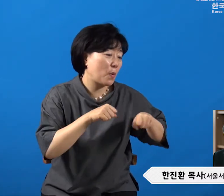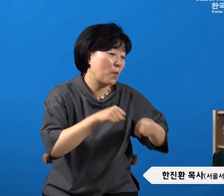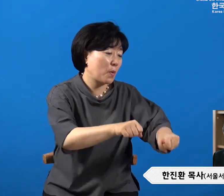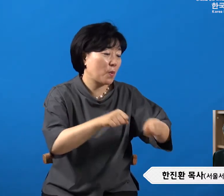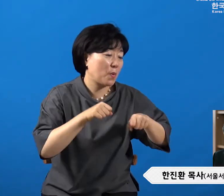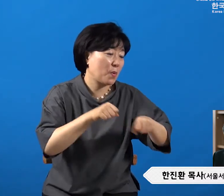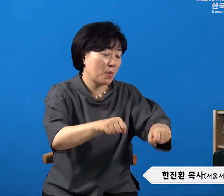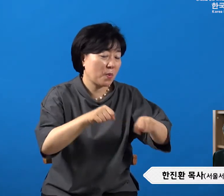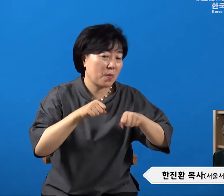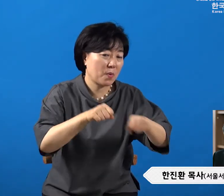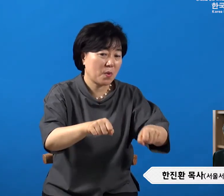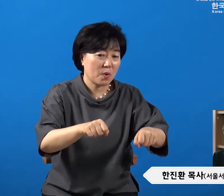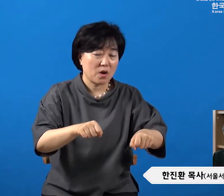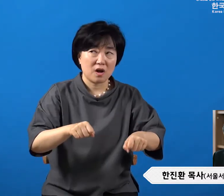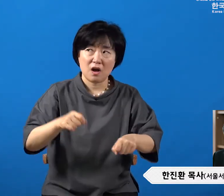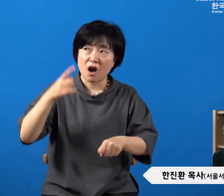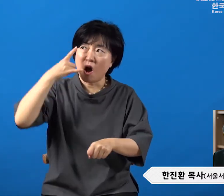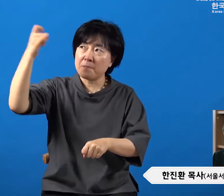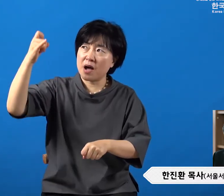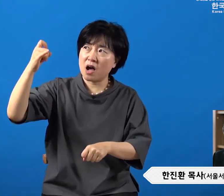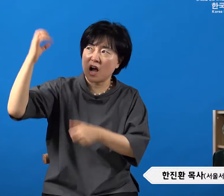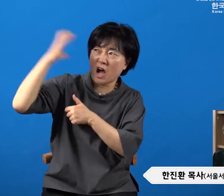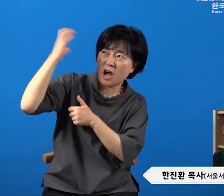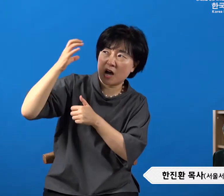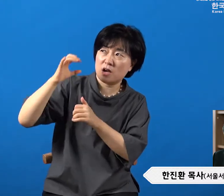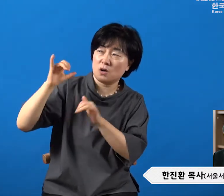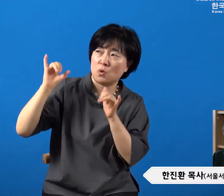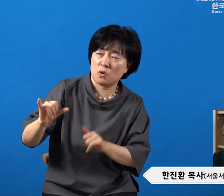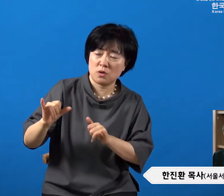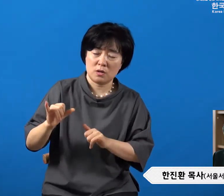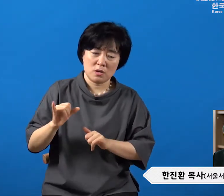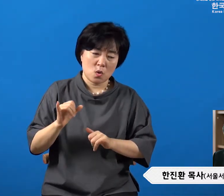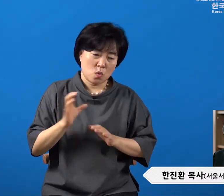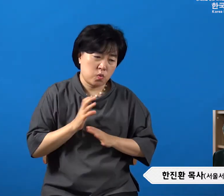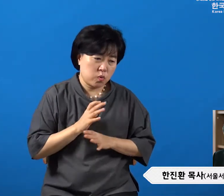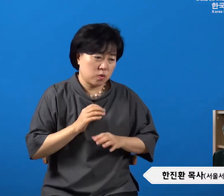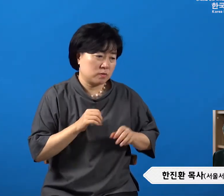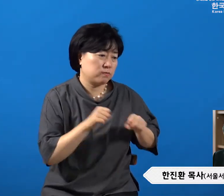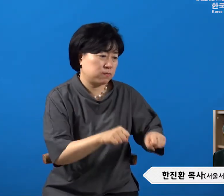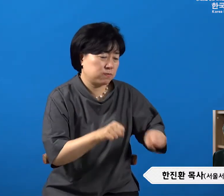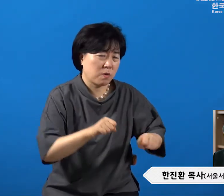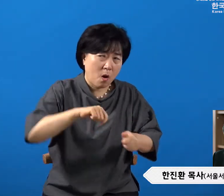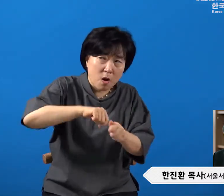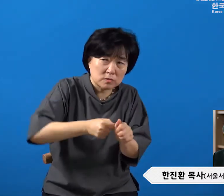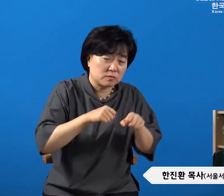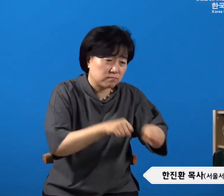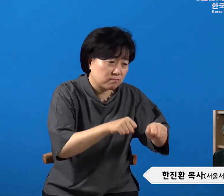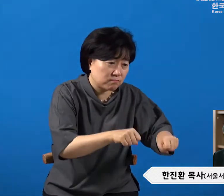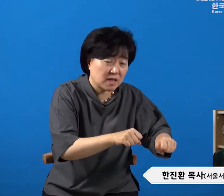엄마를 사랑해서 청소하는 아이 둘 중에 누가 더 청소를 열심히 잘할까요?